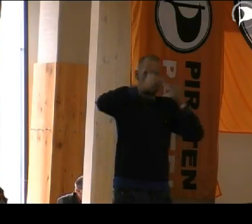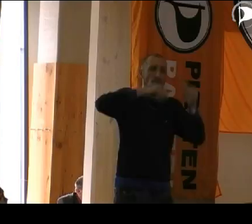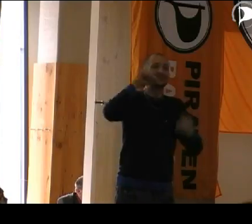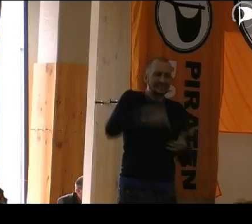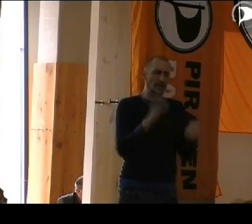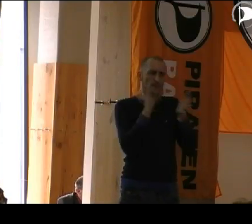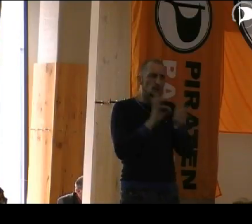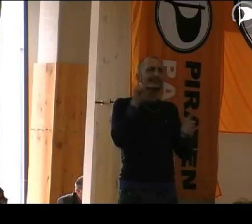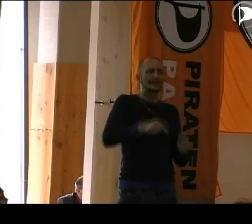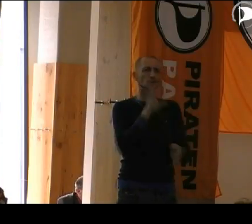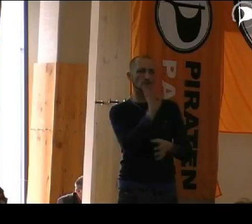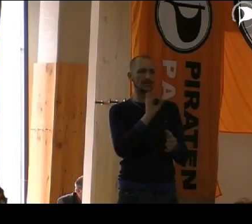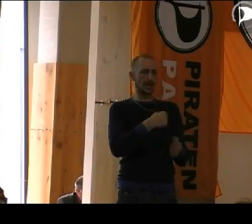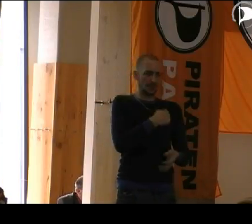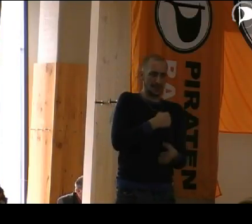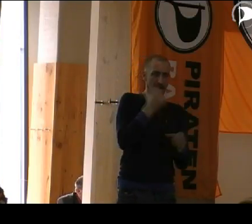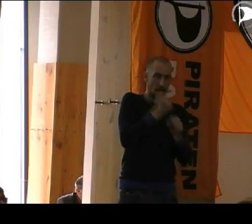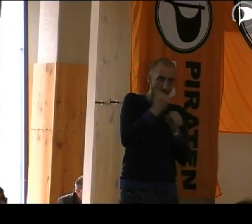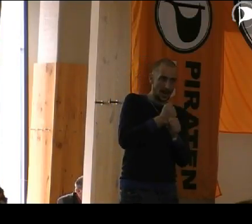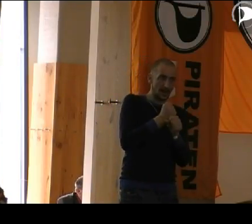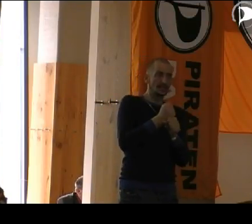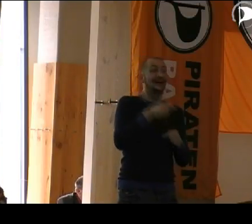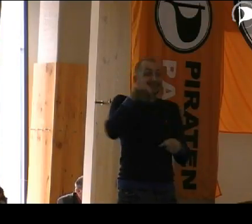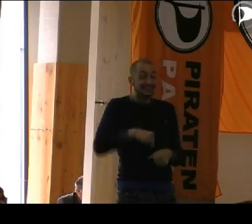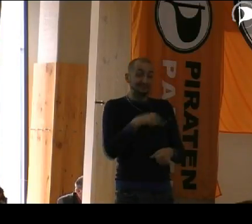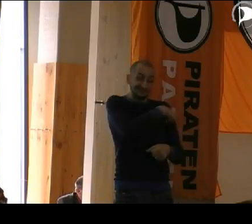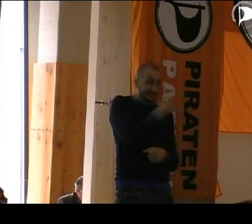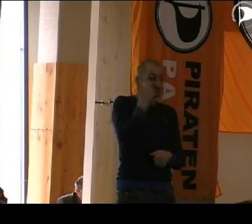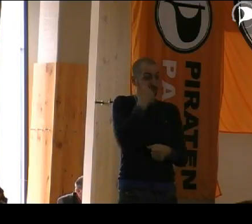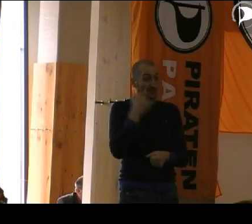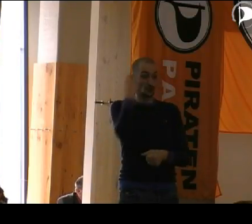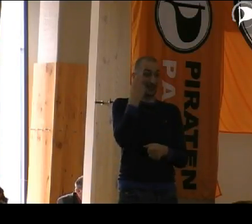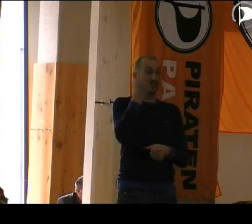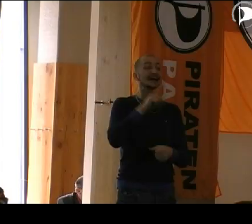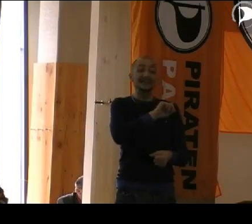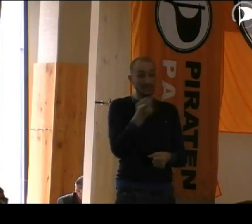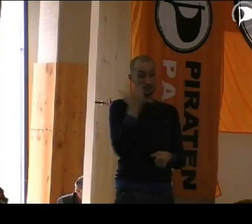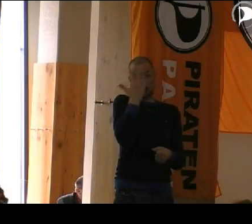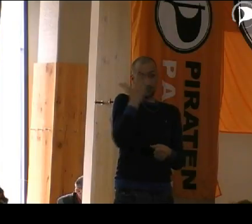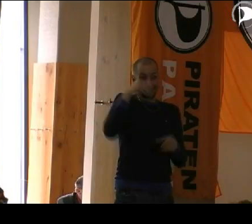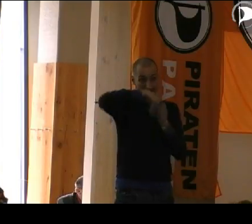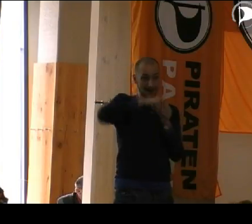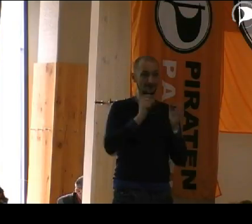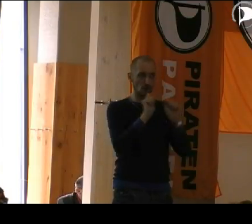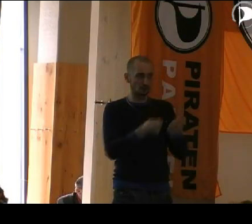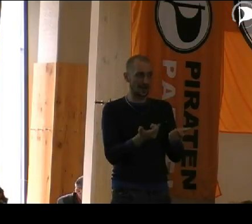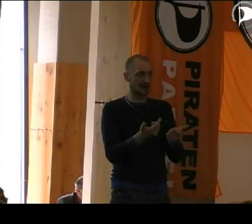orthopädische parteien zusammen lägen also das heißt überlegt euch dass das ist kein so guter vorschlag